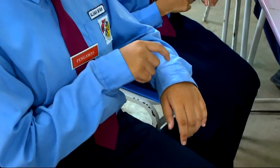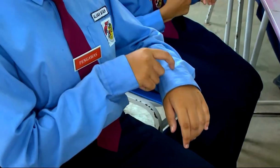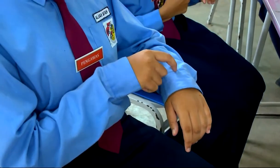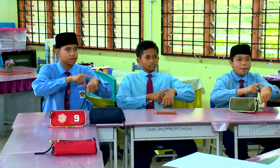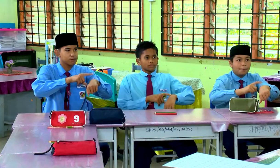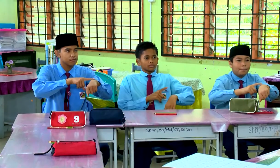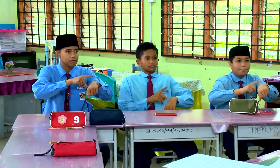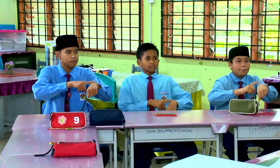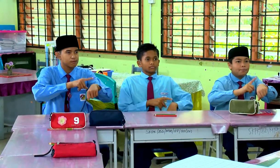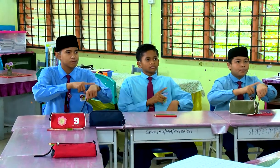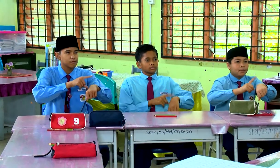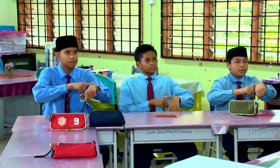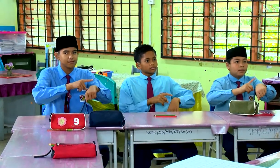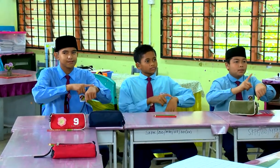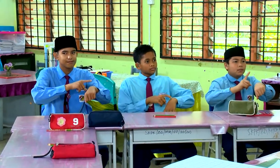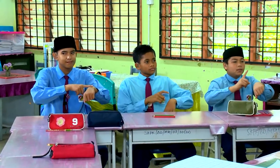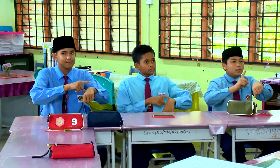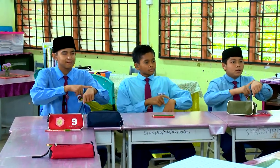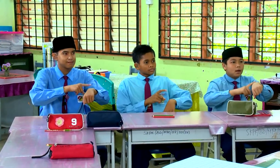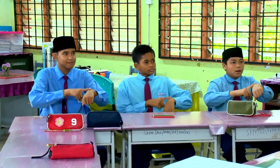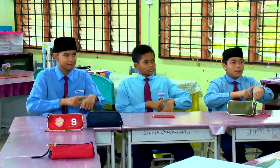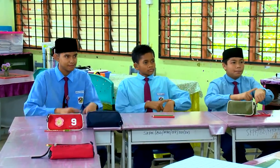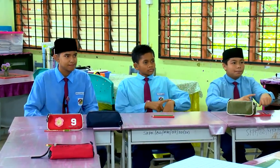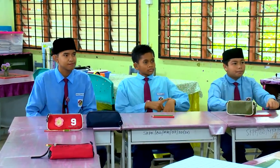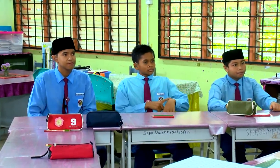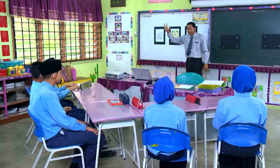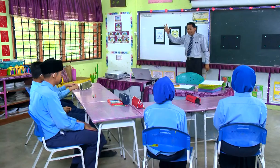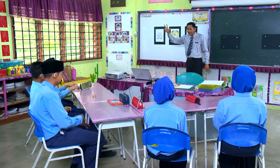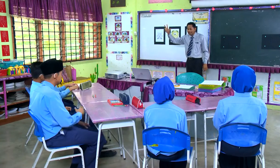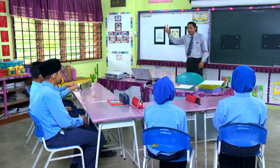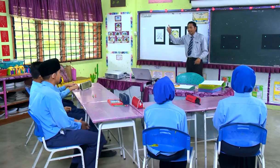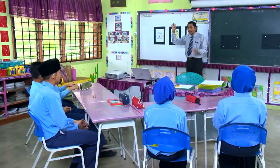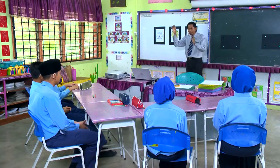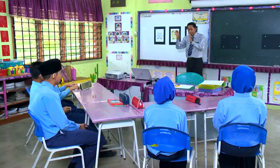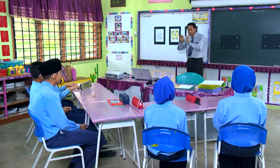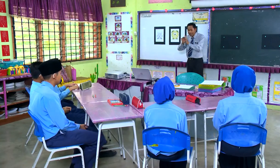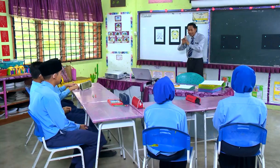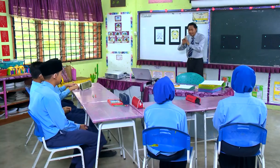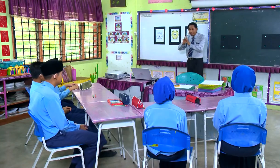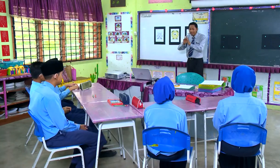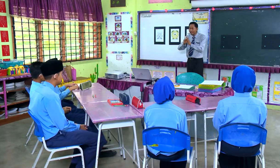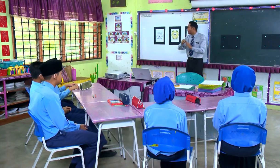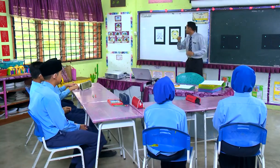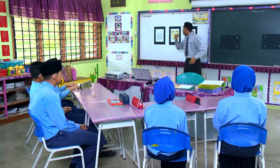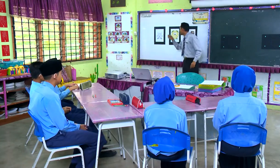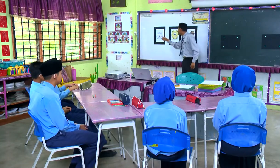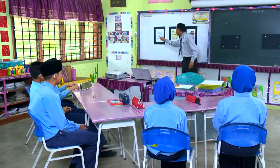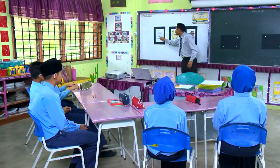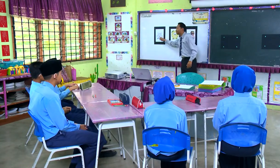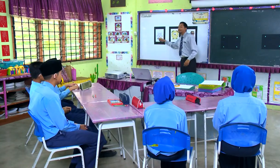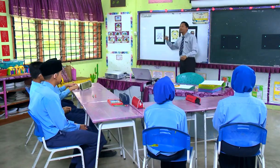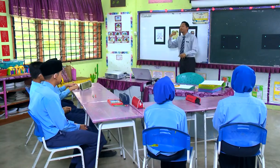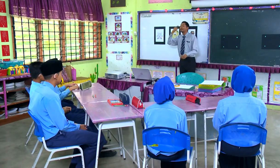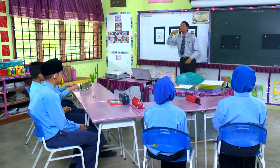Gambar jam. Ada tiga gambar. Ini muka dia. Muka dia